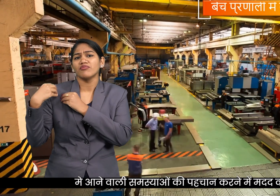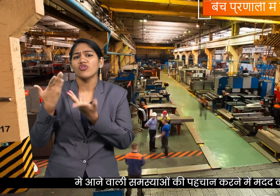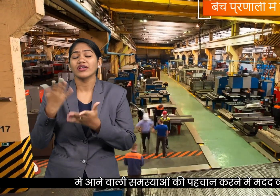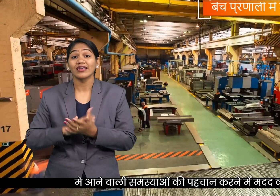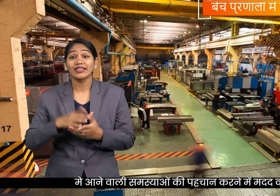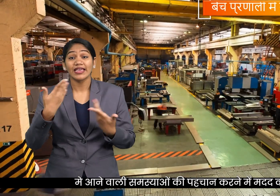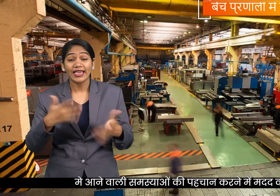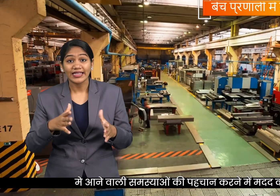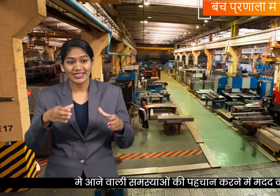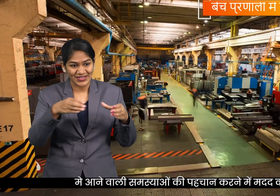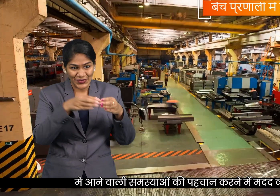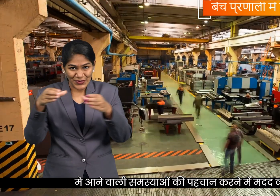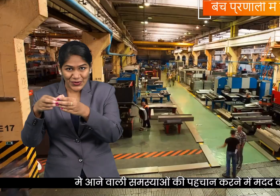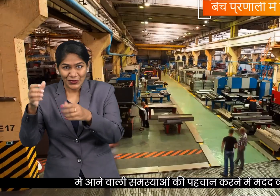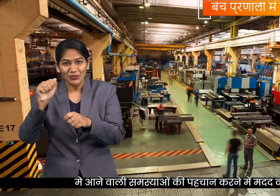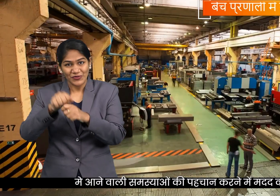है।